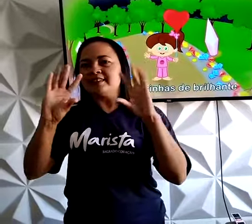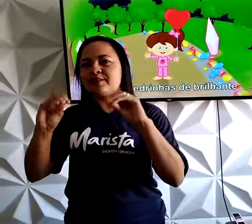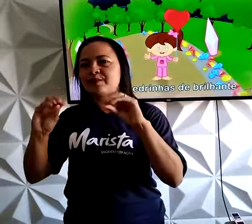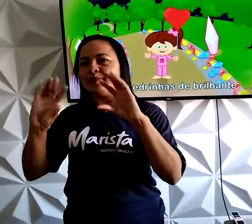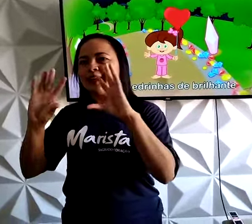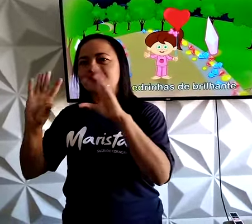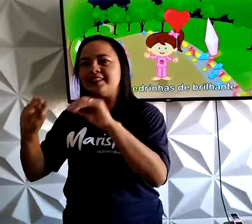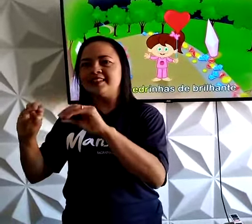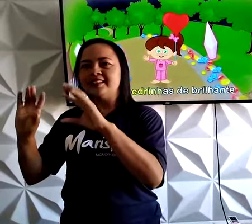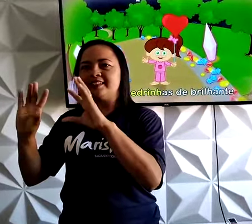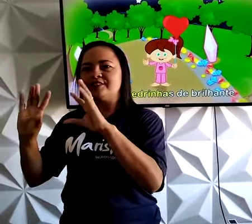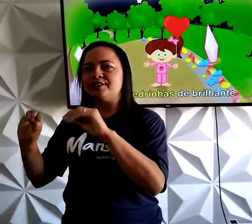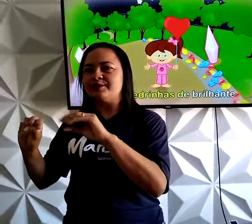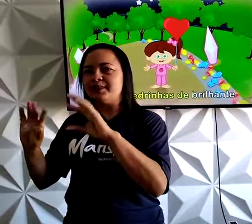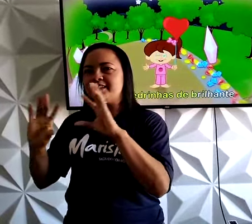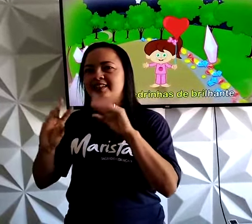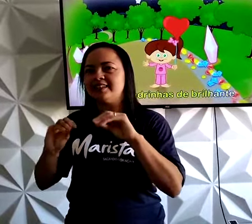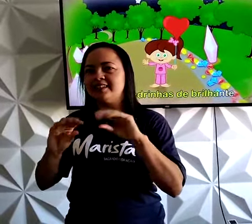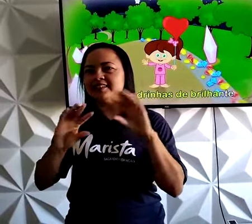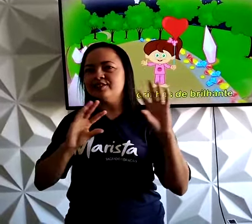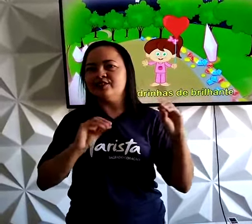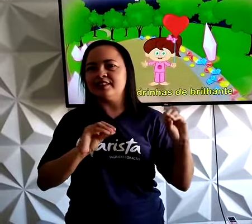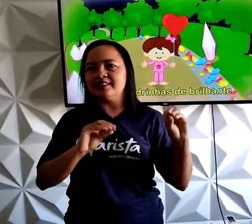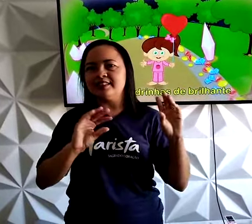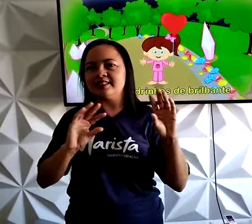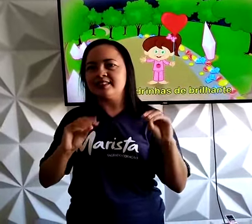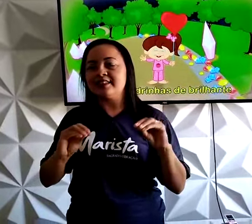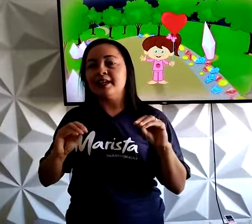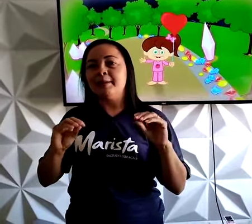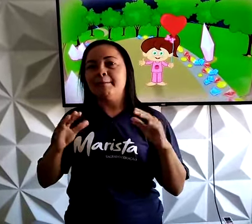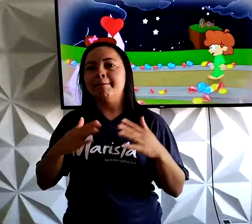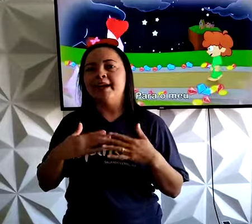com pedrinhas de brilhantes.